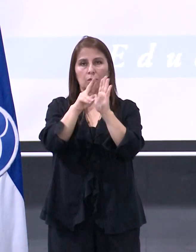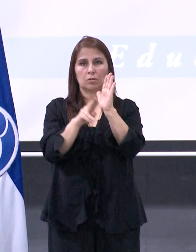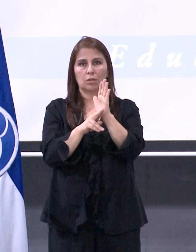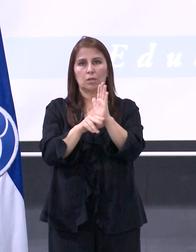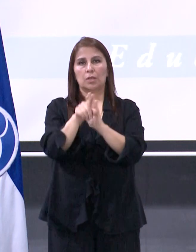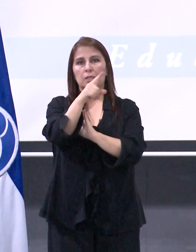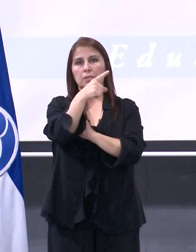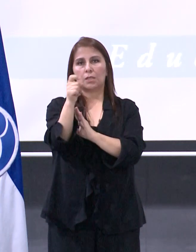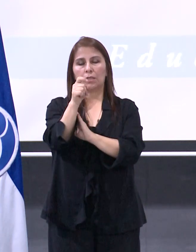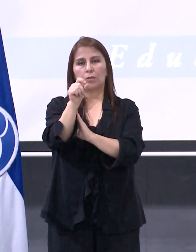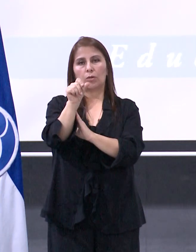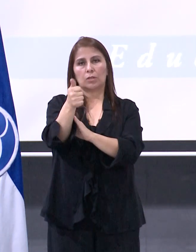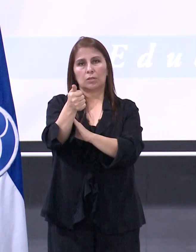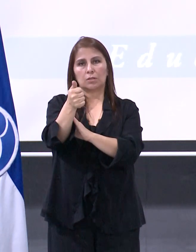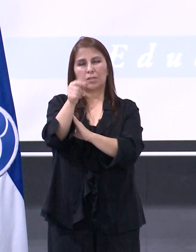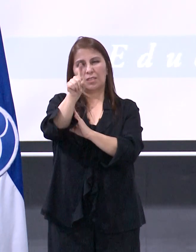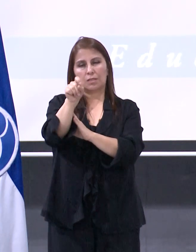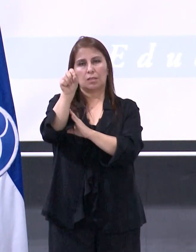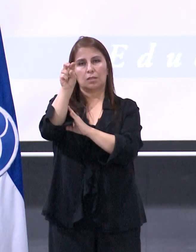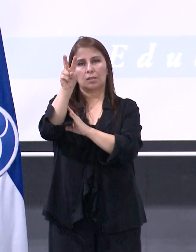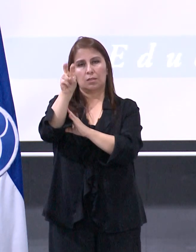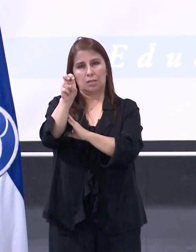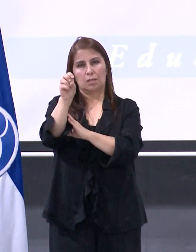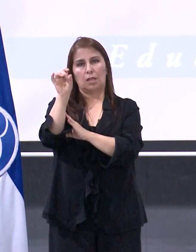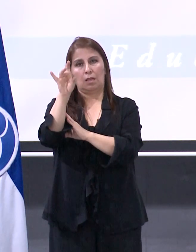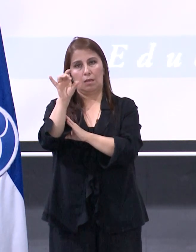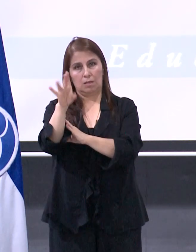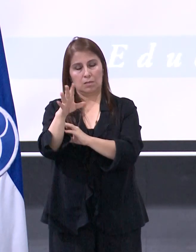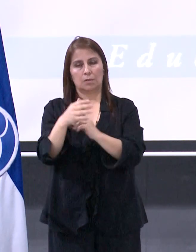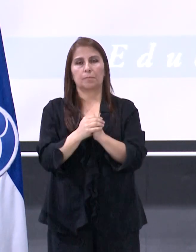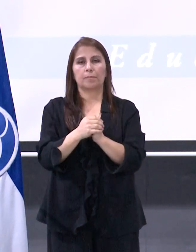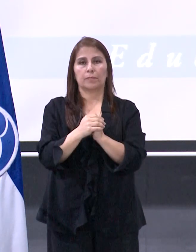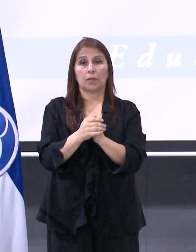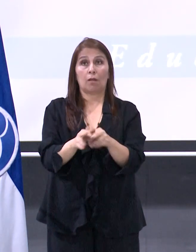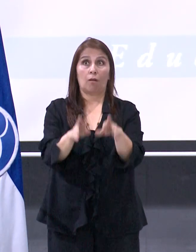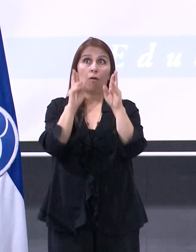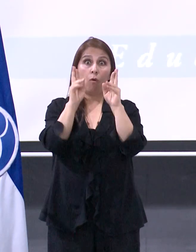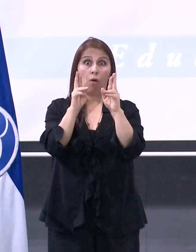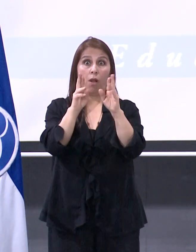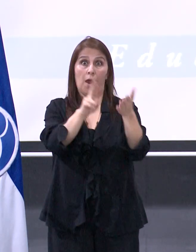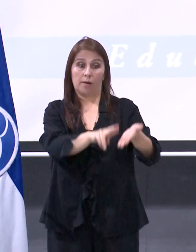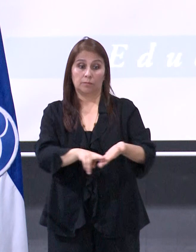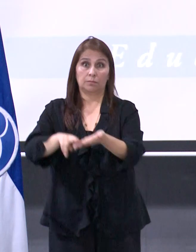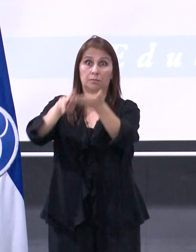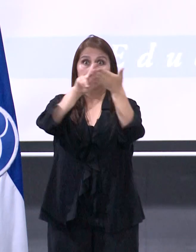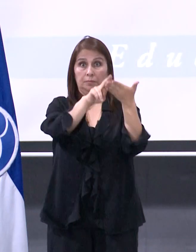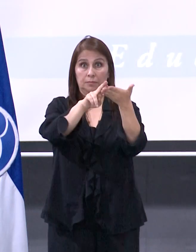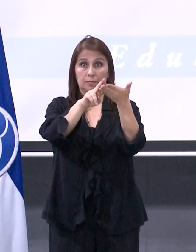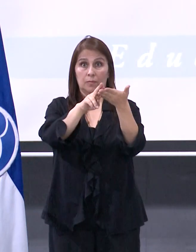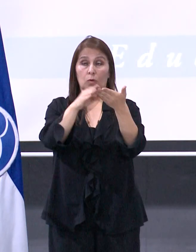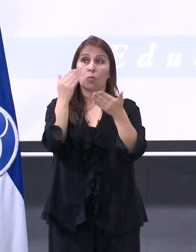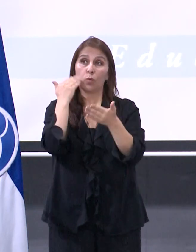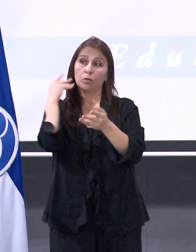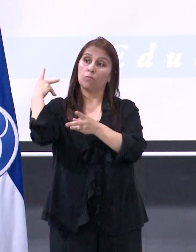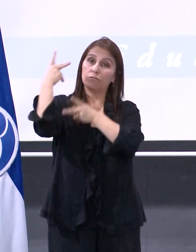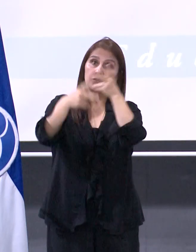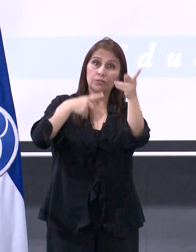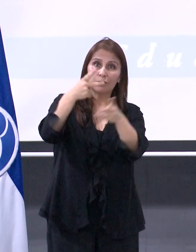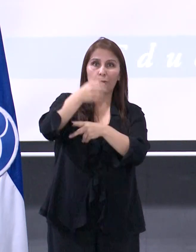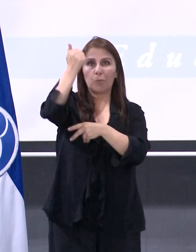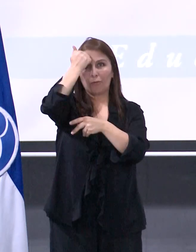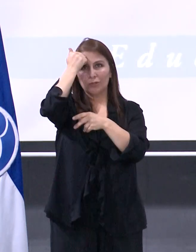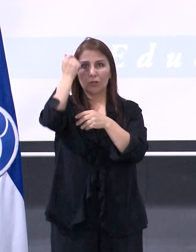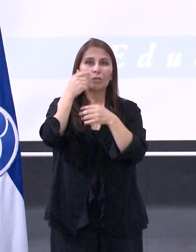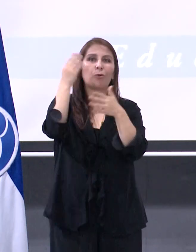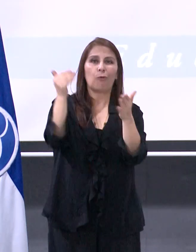66 de 15 y que hoy aspiramos a renovar con la visita de los pares que tendrá lugar este año para nosotros